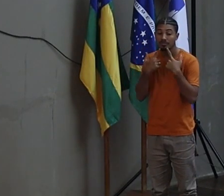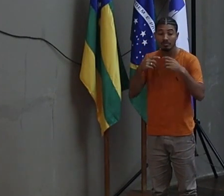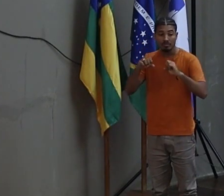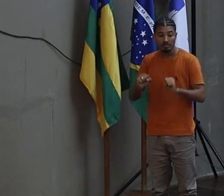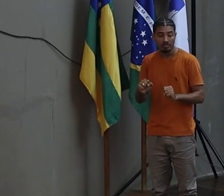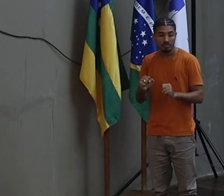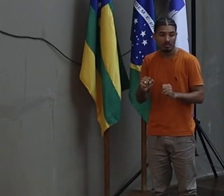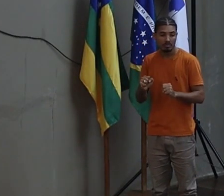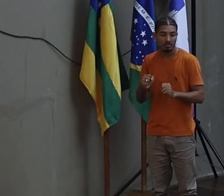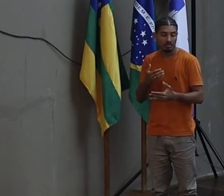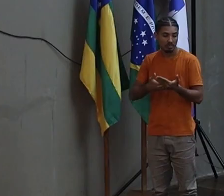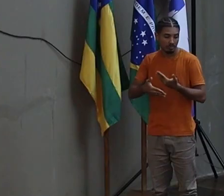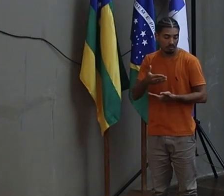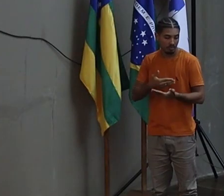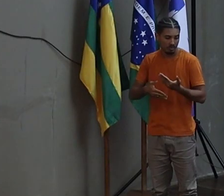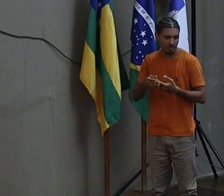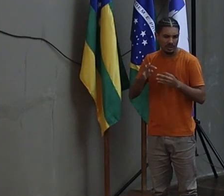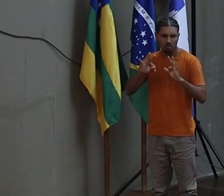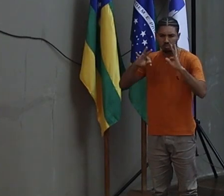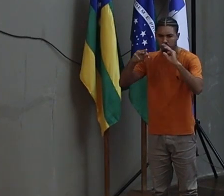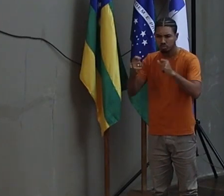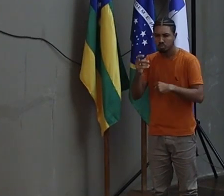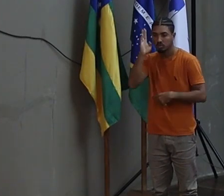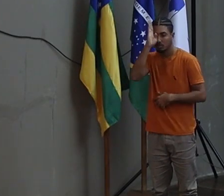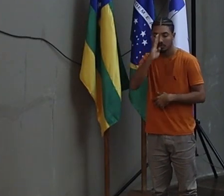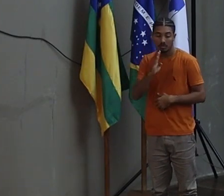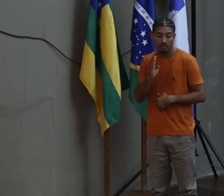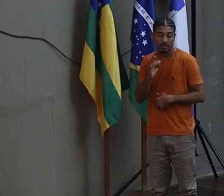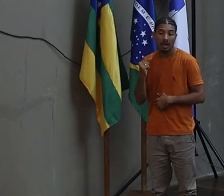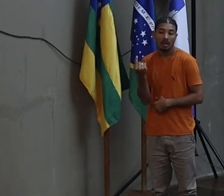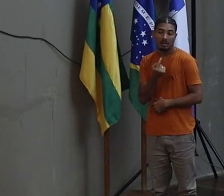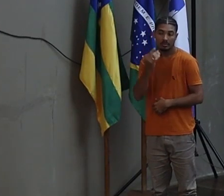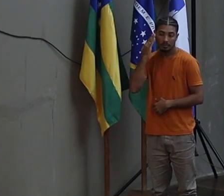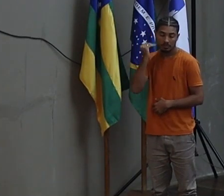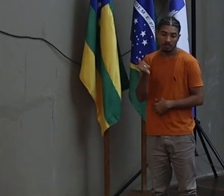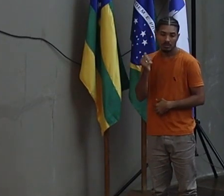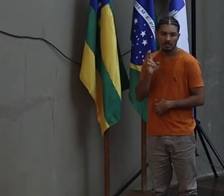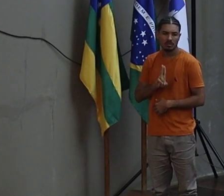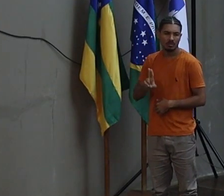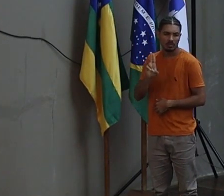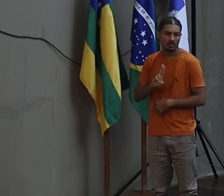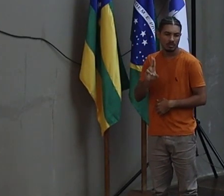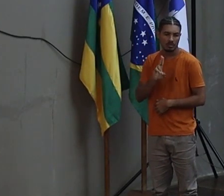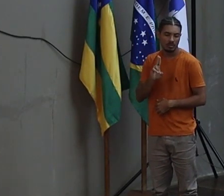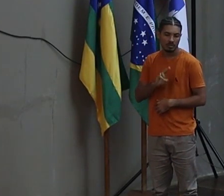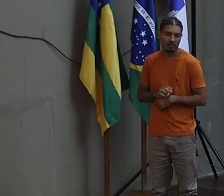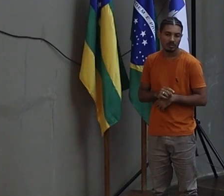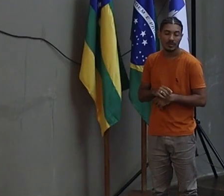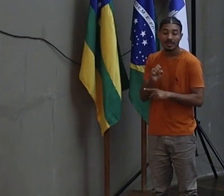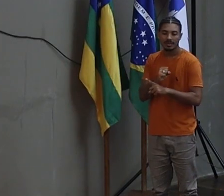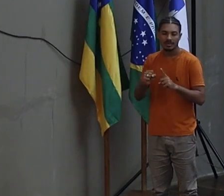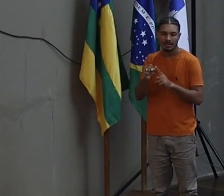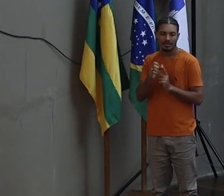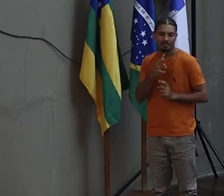linguistas aplicados de todo o país, porque a gente sabe que, utilizando aqui também uma sociologia do